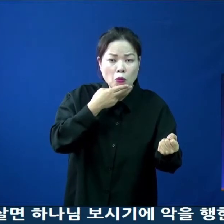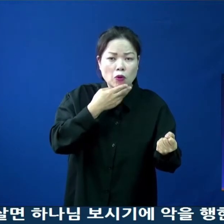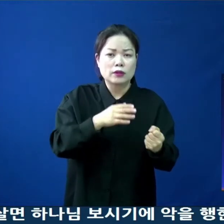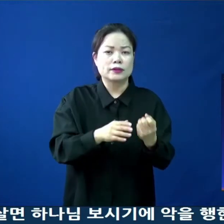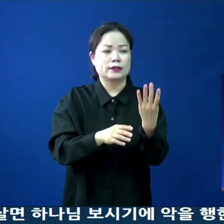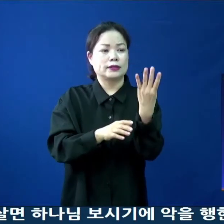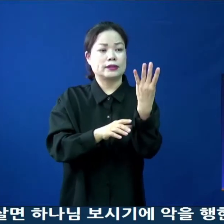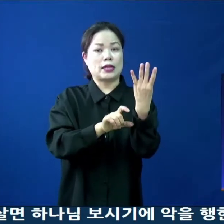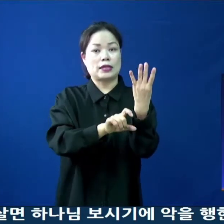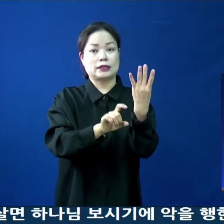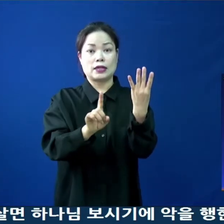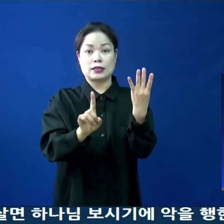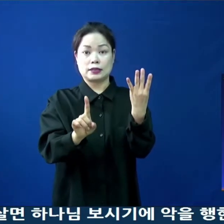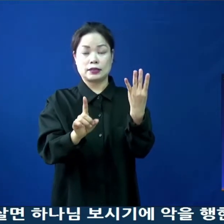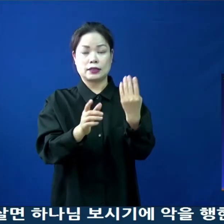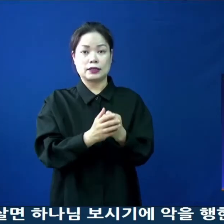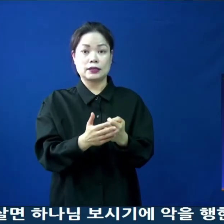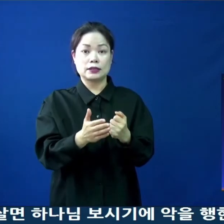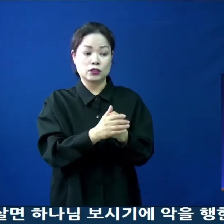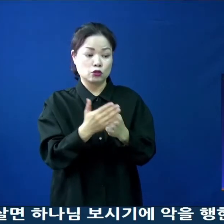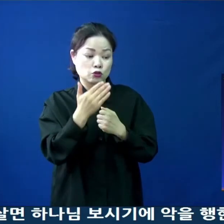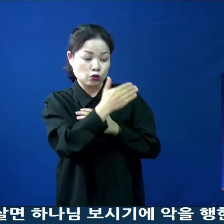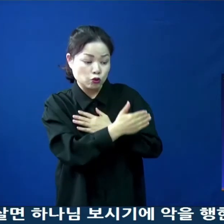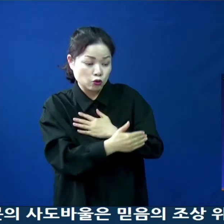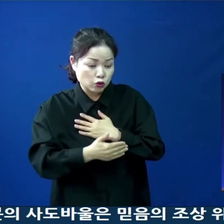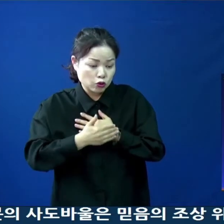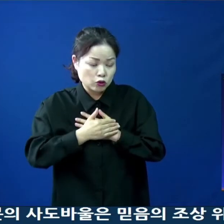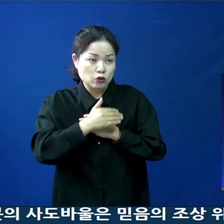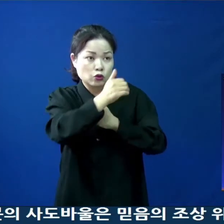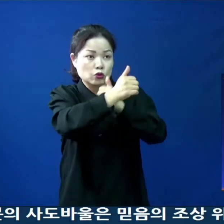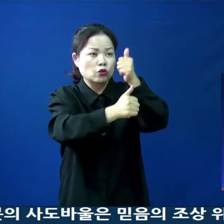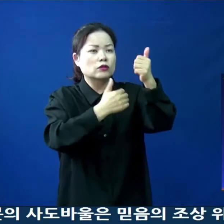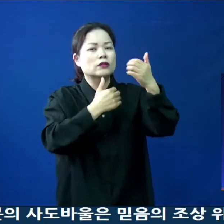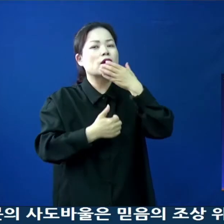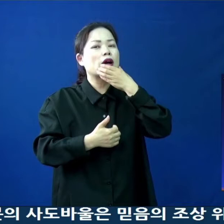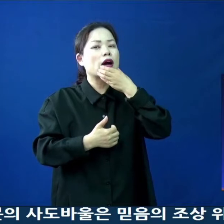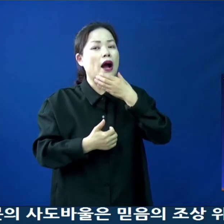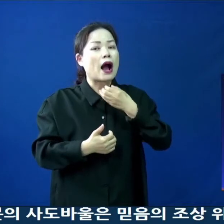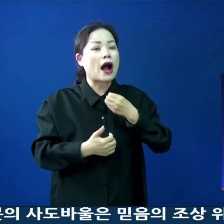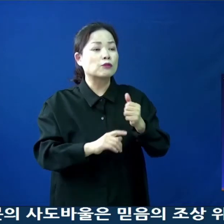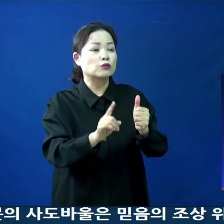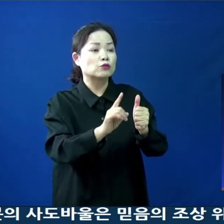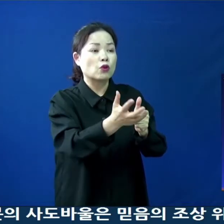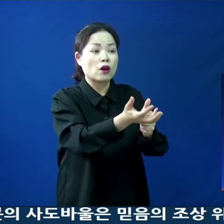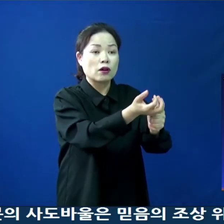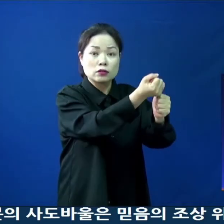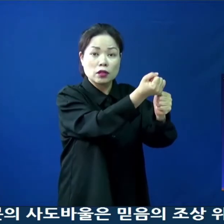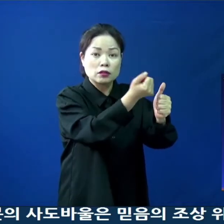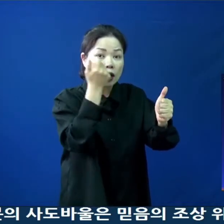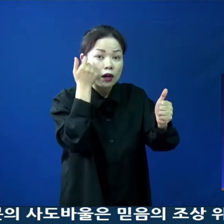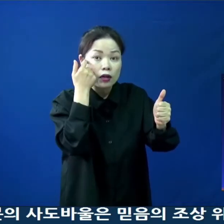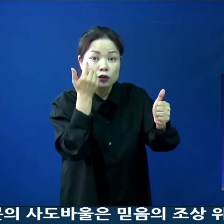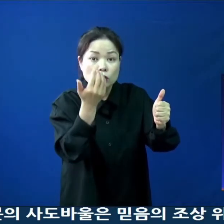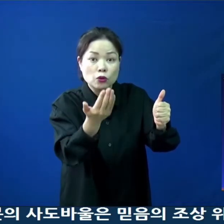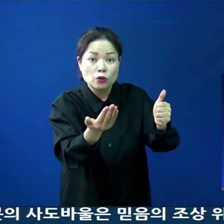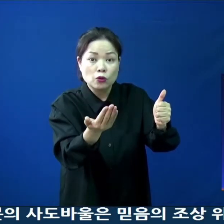4장 1절에 뭐라고 이야기합니까? 그런즉 육신으로 우리 조상인 아브라함이 무엇을 얻었다